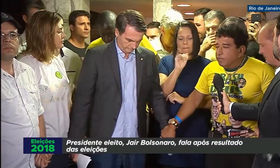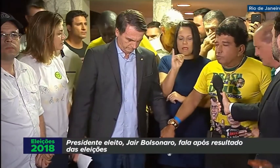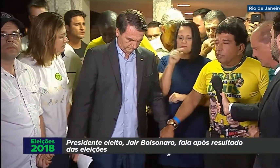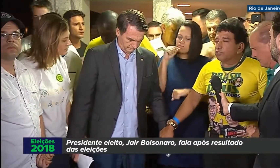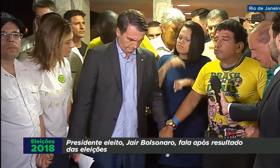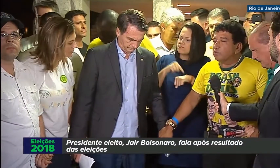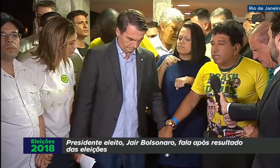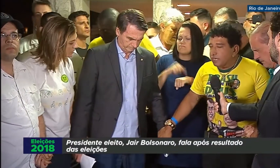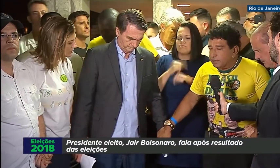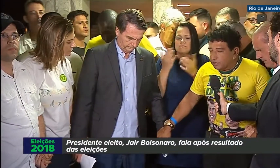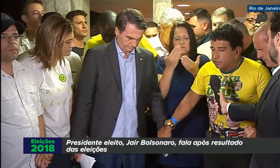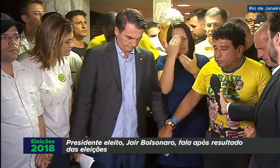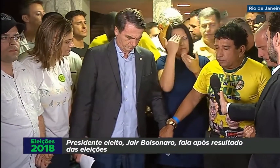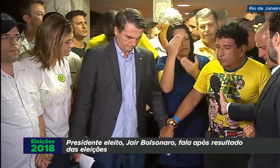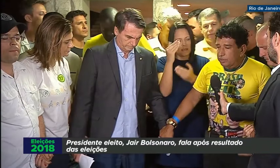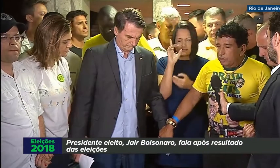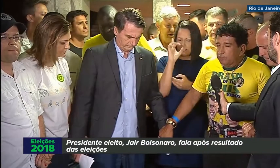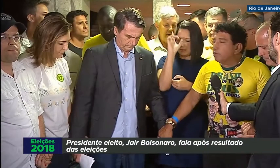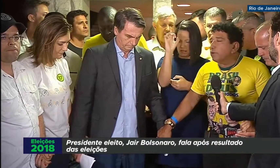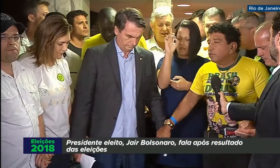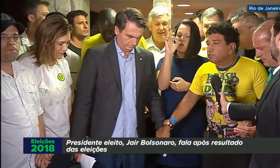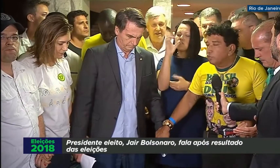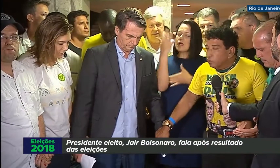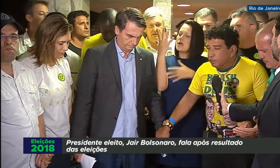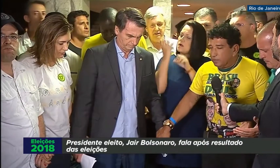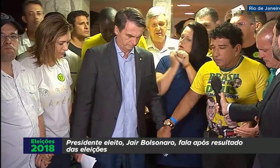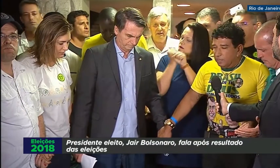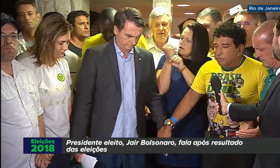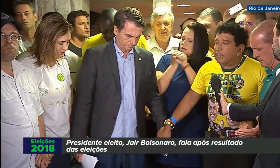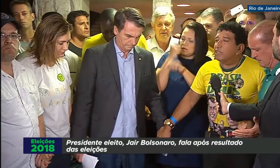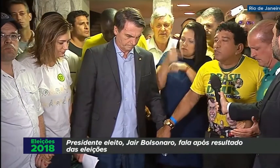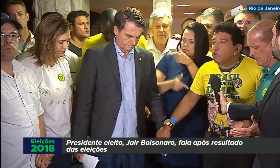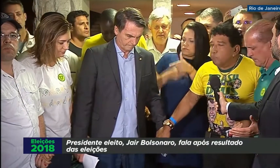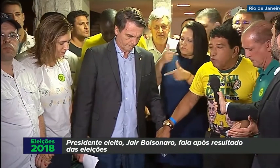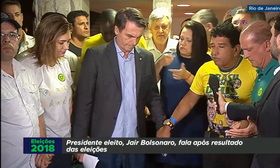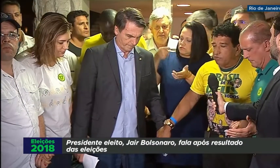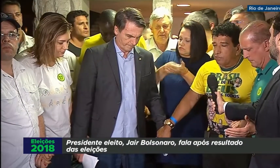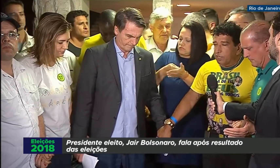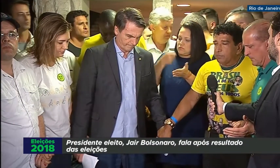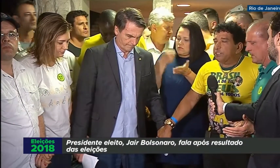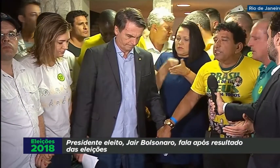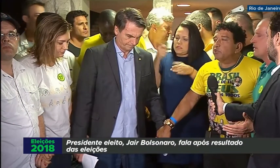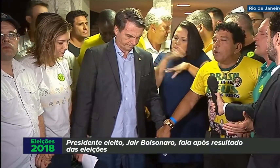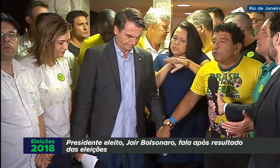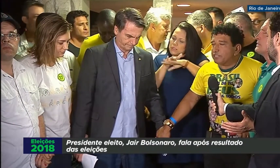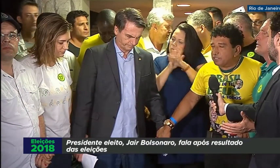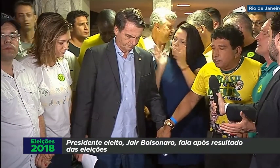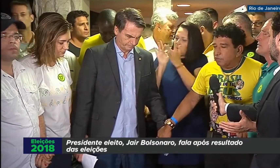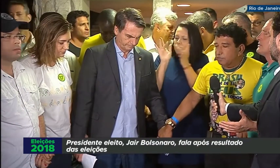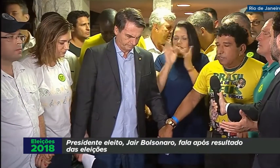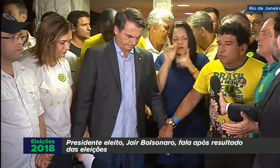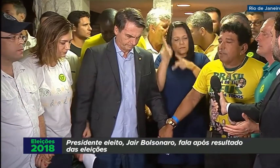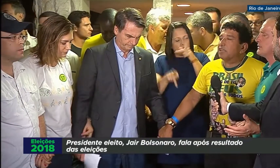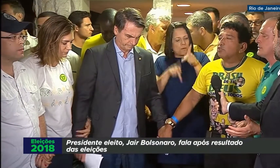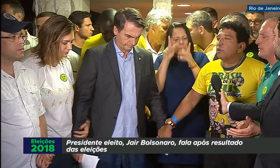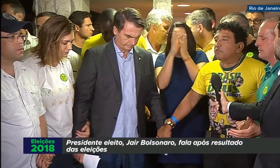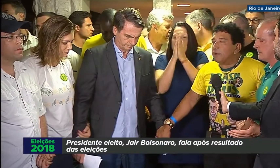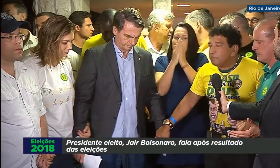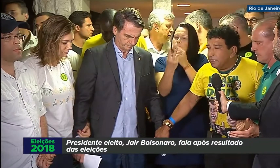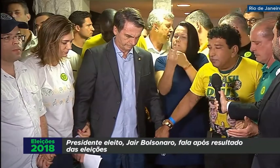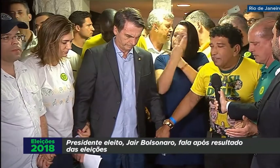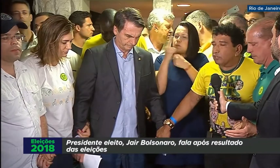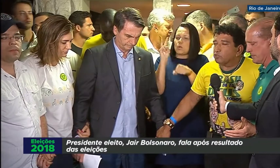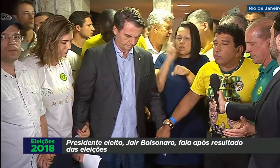nesse momento nós te somos agradecidos. Foram anos de luta, falando com o povo, pedindo a tua proteção, falando